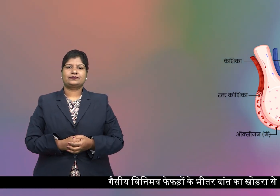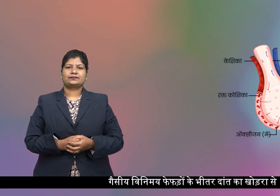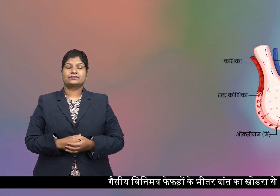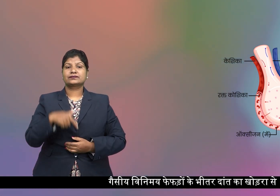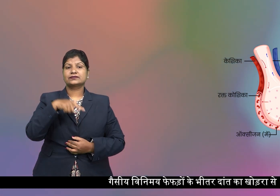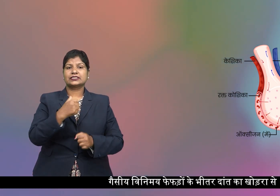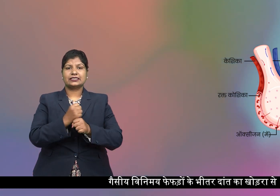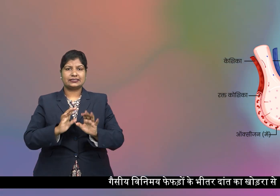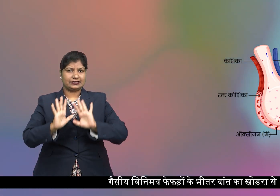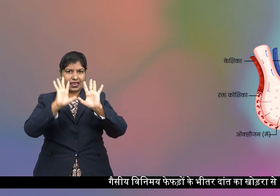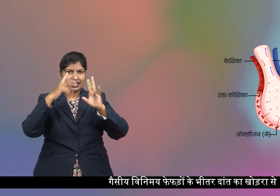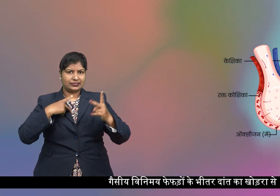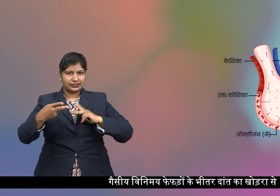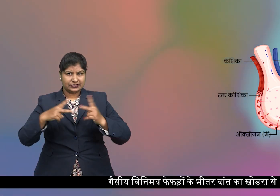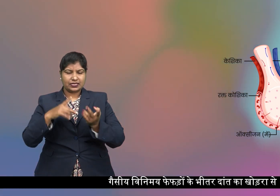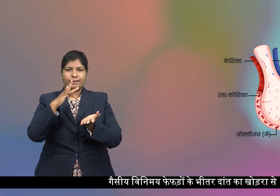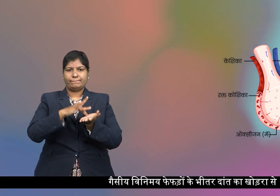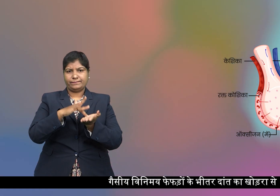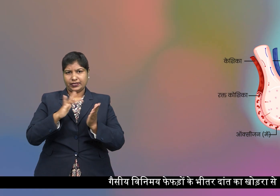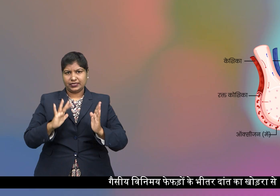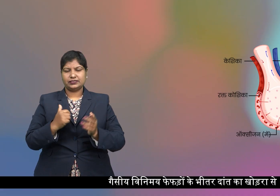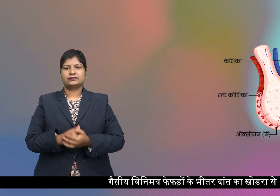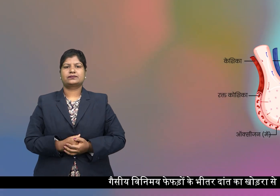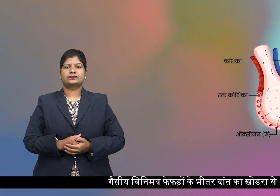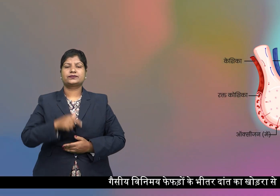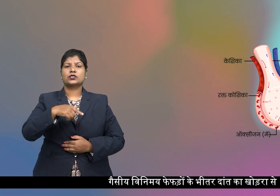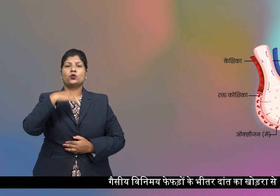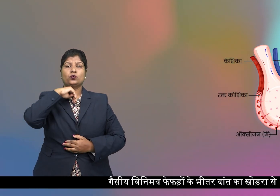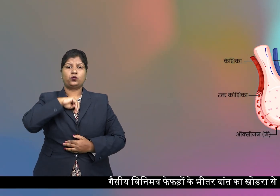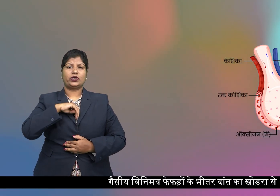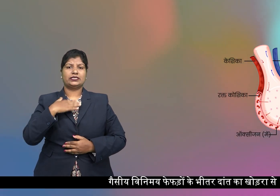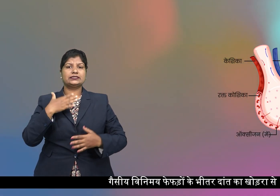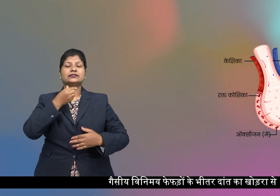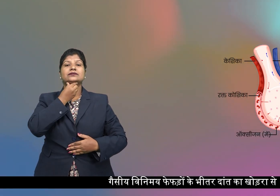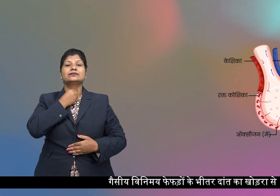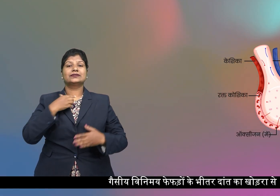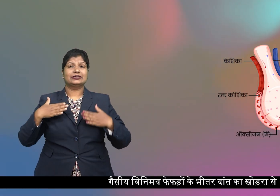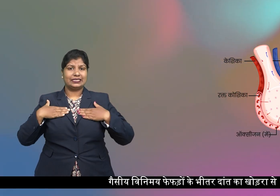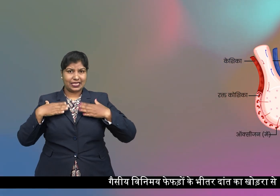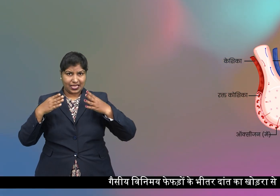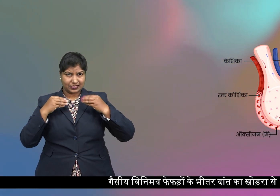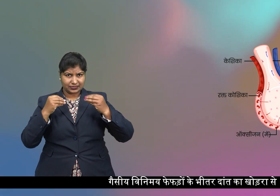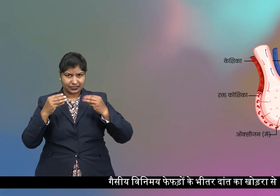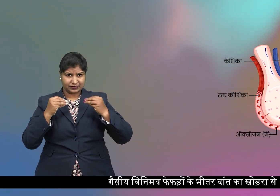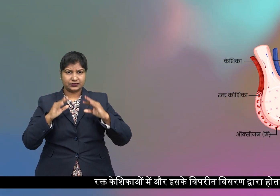गैसीय विनिमय फेफड़ों के भीतर दांत का खोदरा से